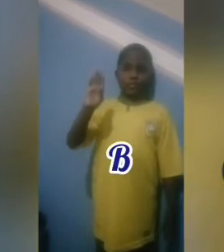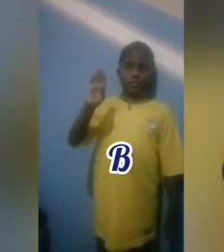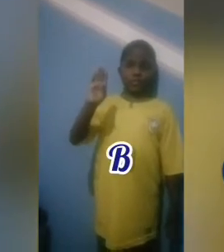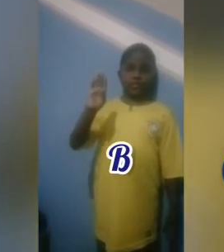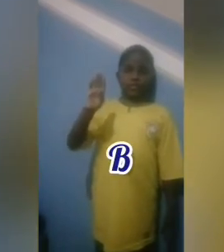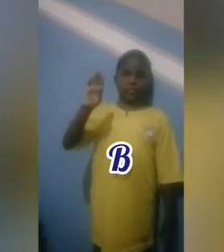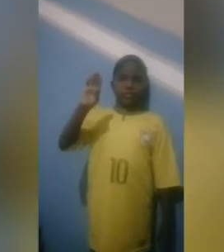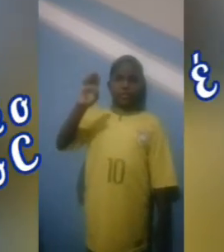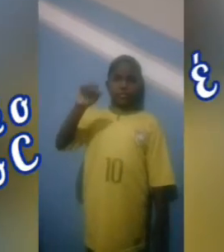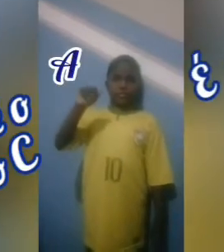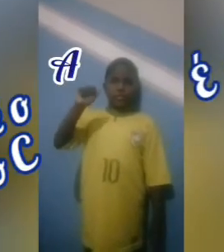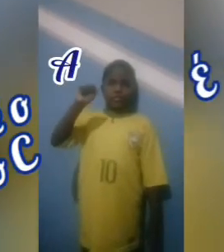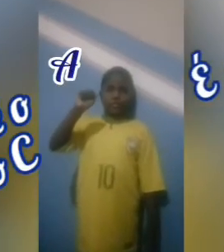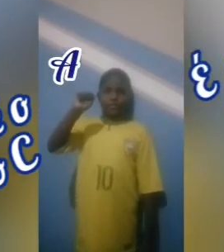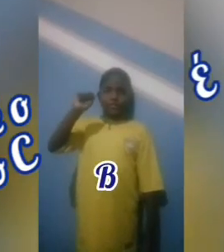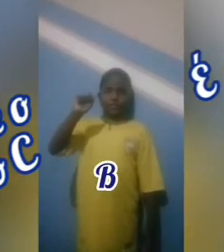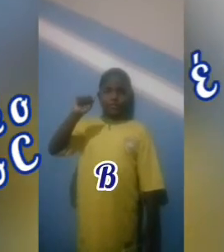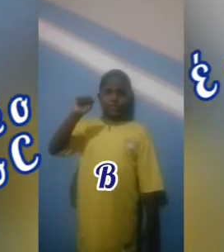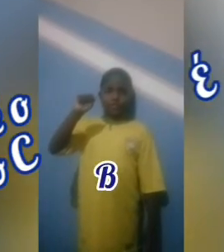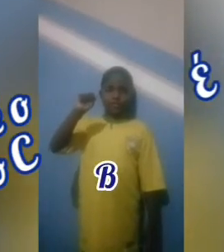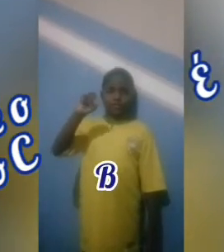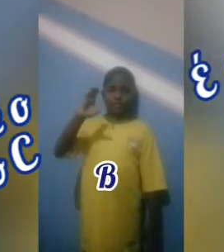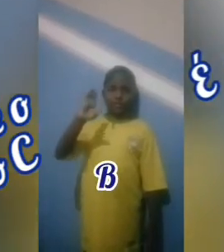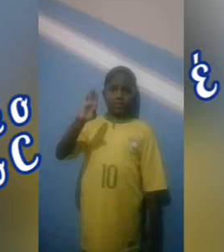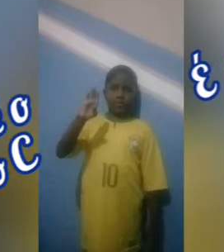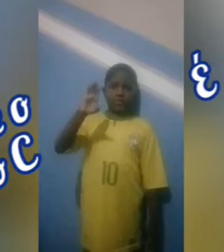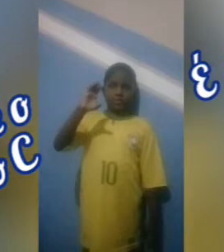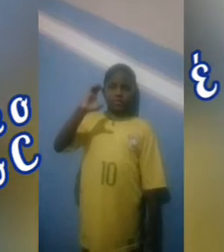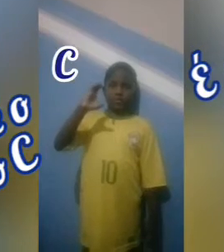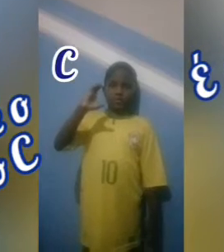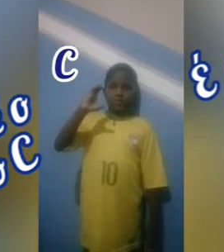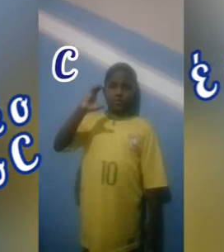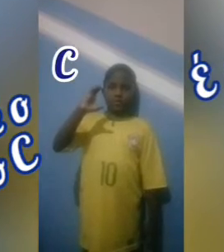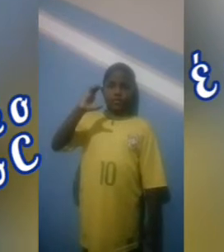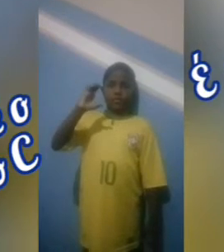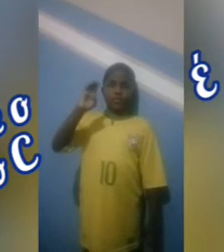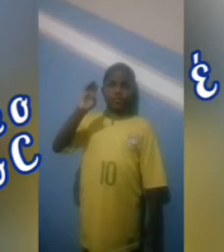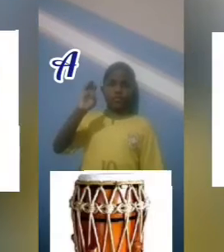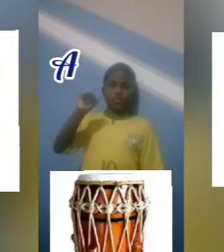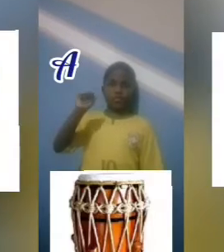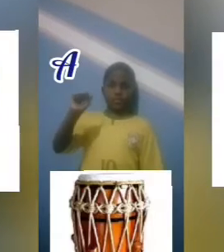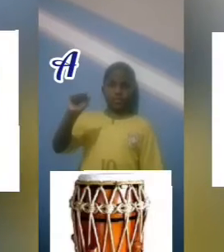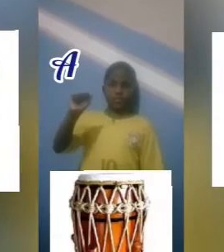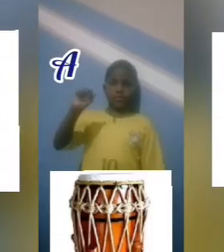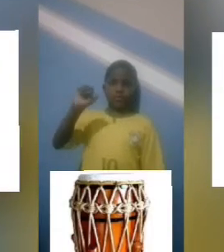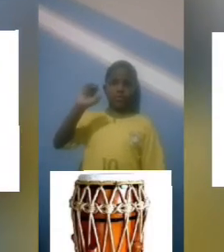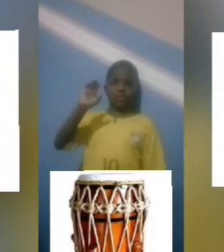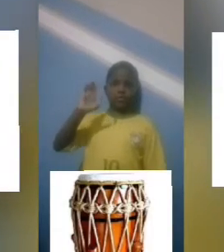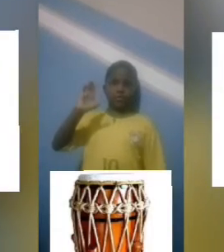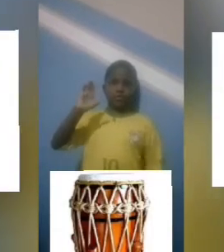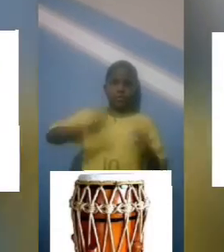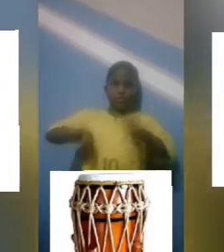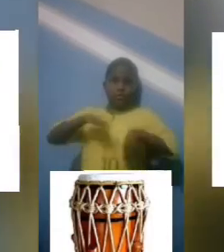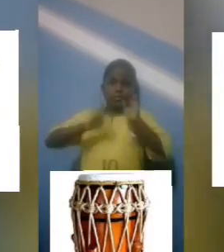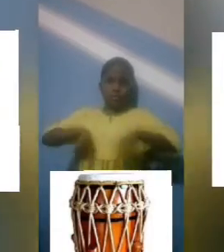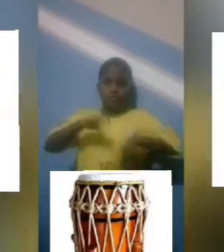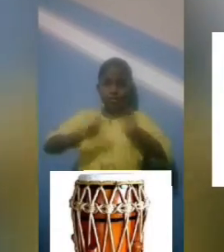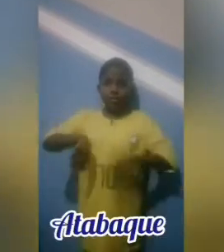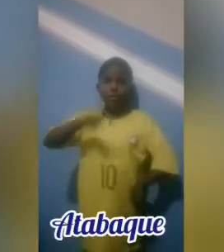B, é o A, é o B, é o C, é o A de atabaque, é o